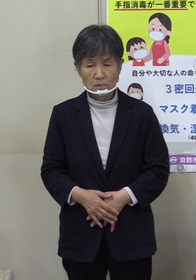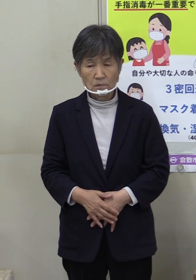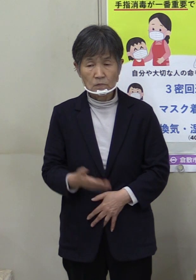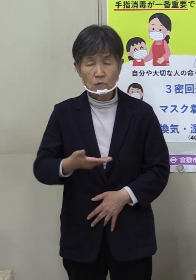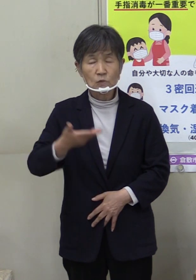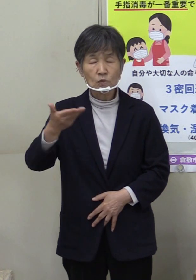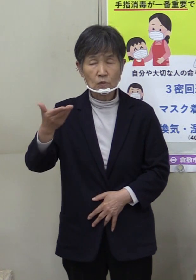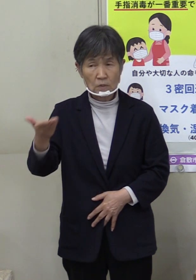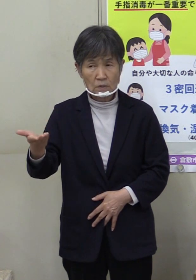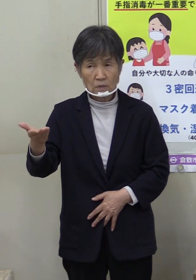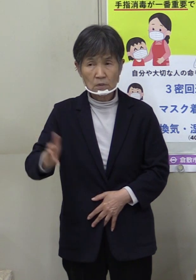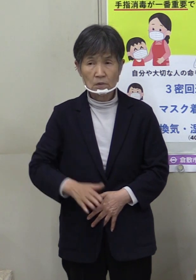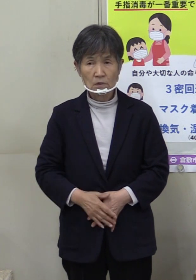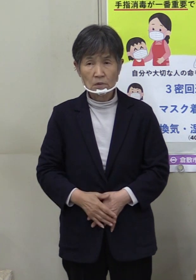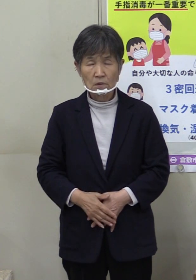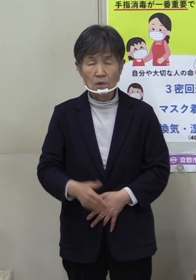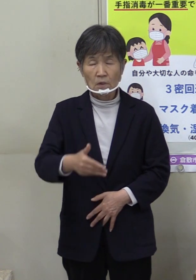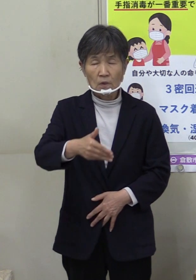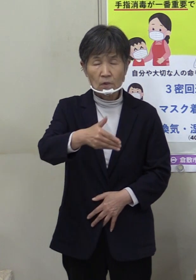続いて